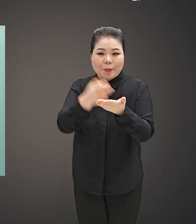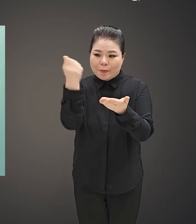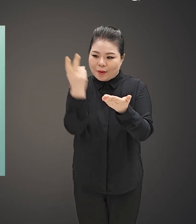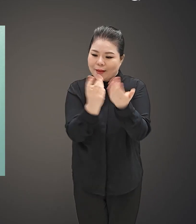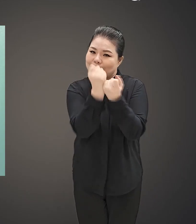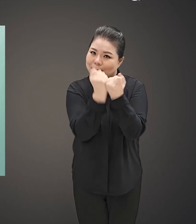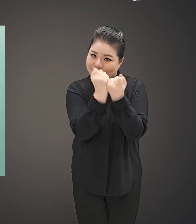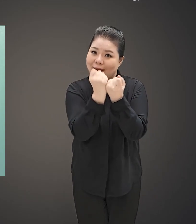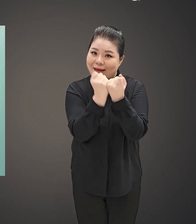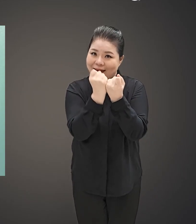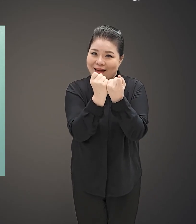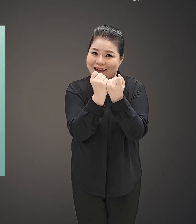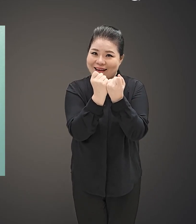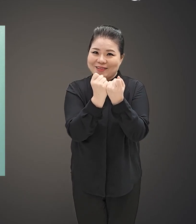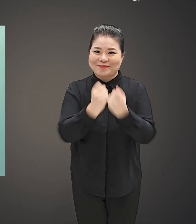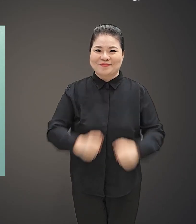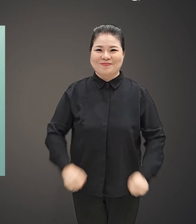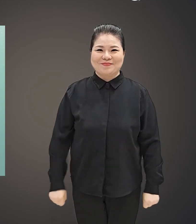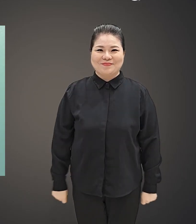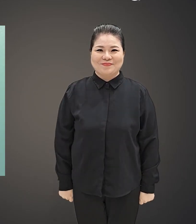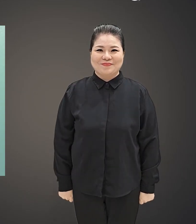듀이가 고안한 도서 분류 체계이다.